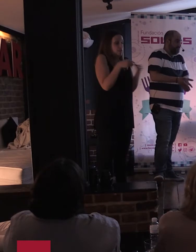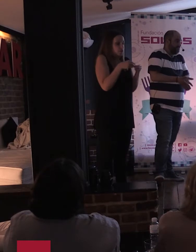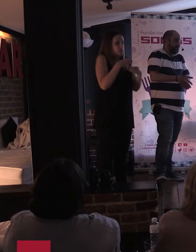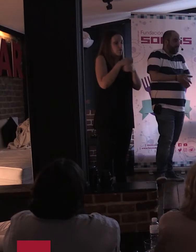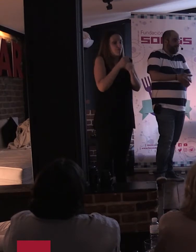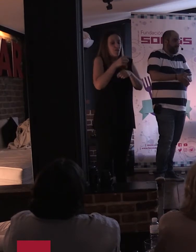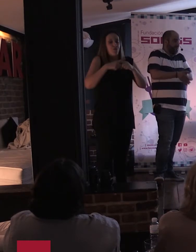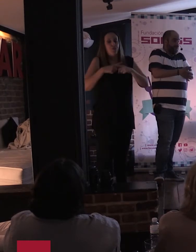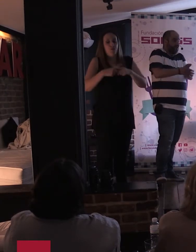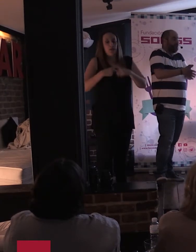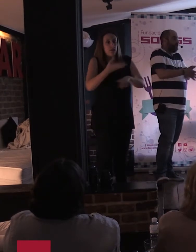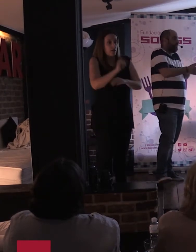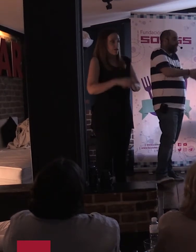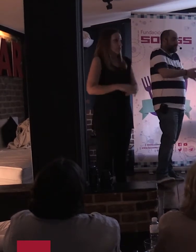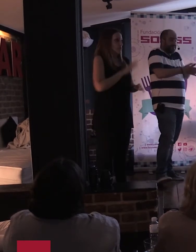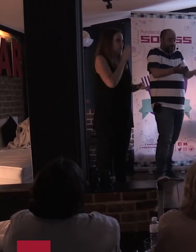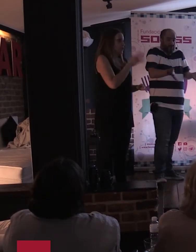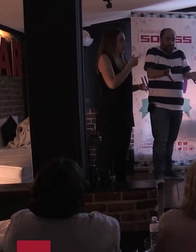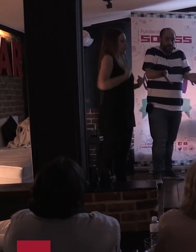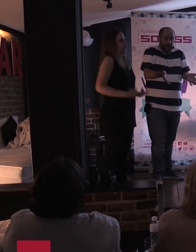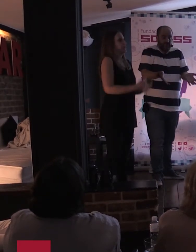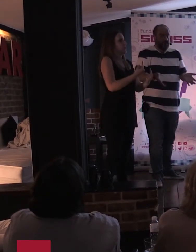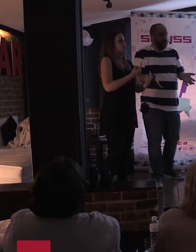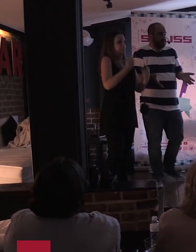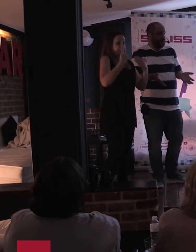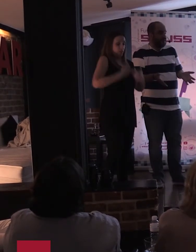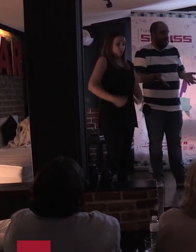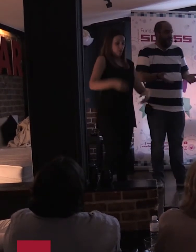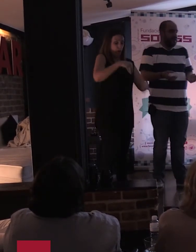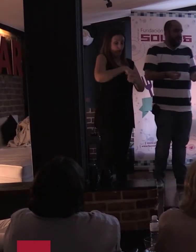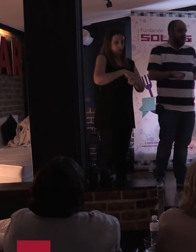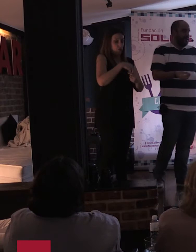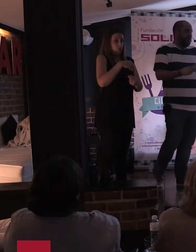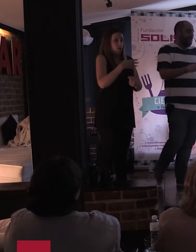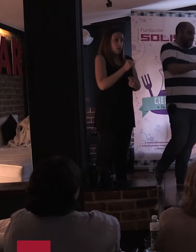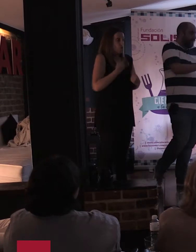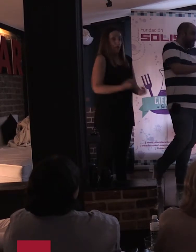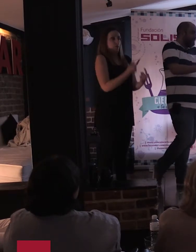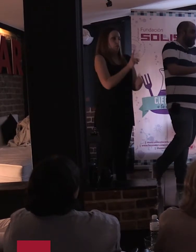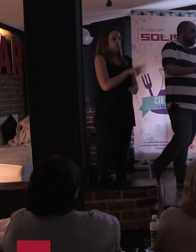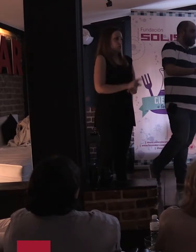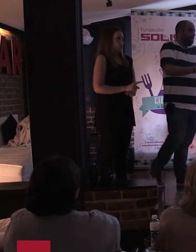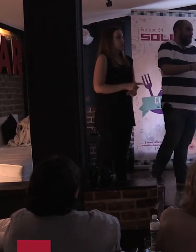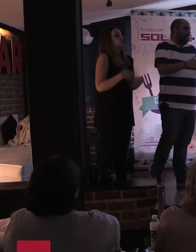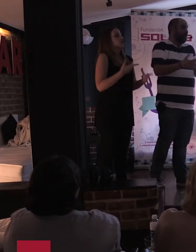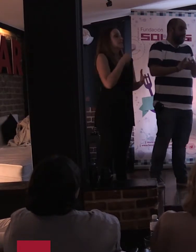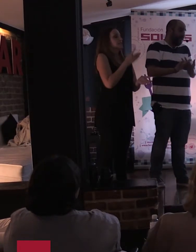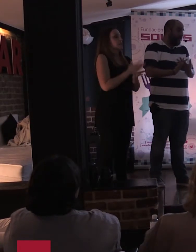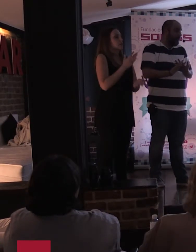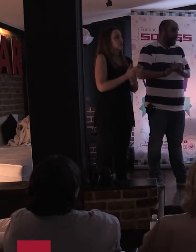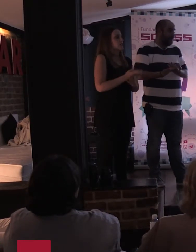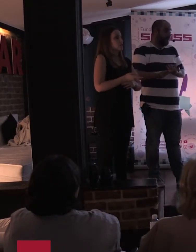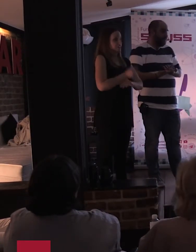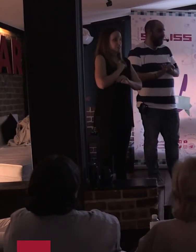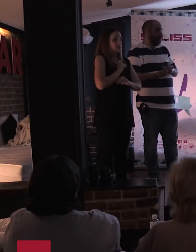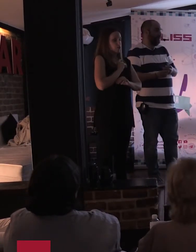hay. Porque, ya digo, no somos los primeros que metemos algo dentro del cuerpo. Entonces, esa parte es, nos está dando